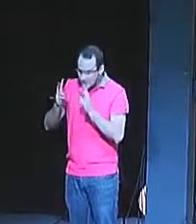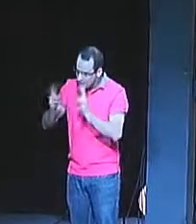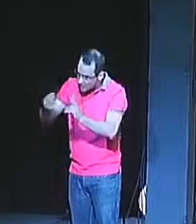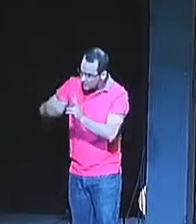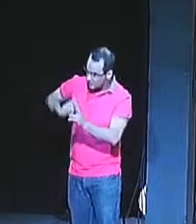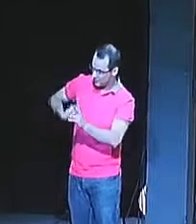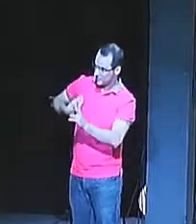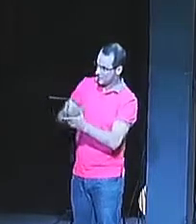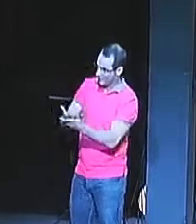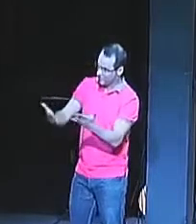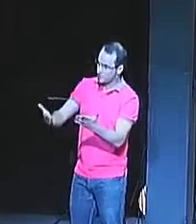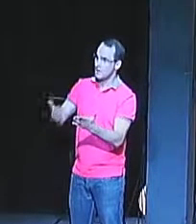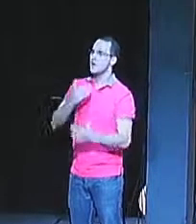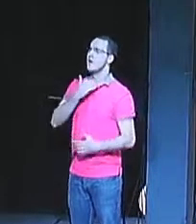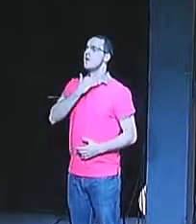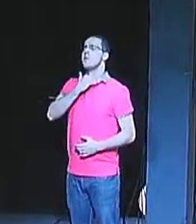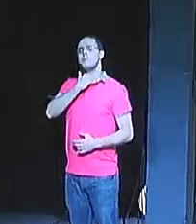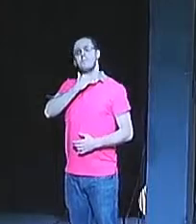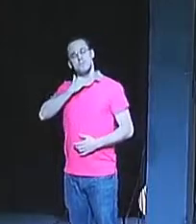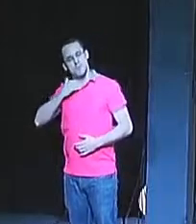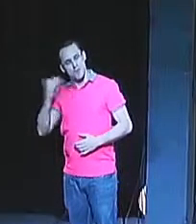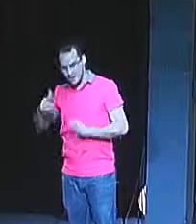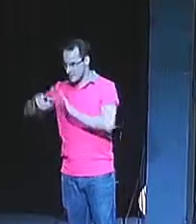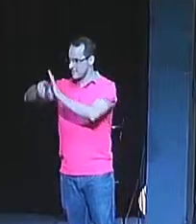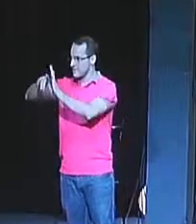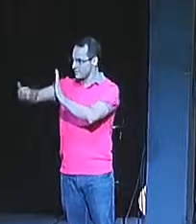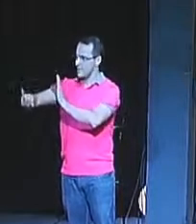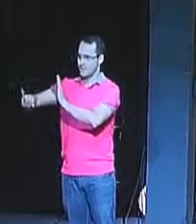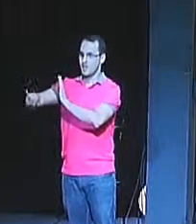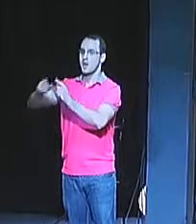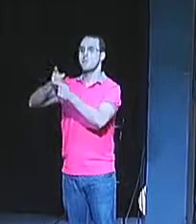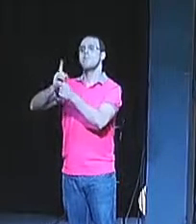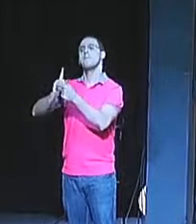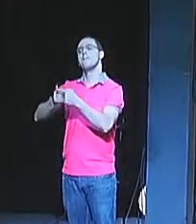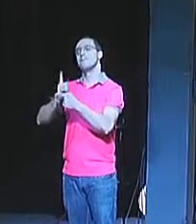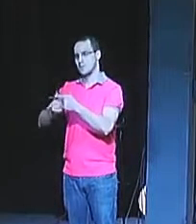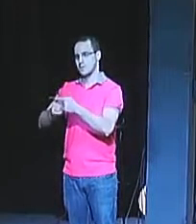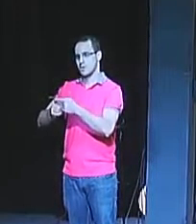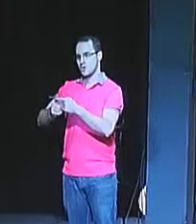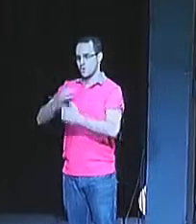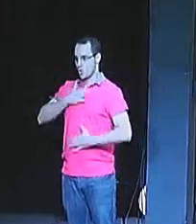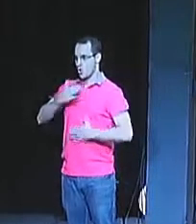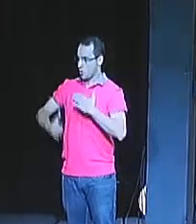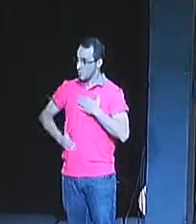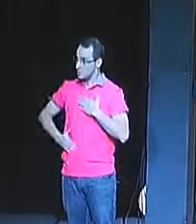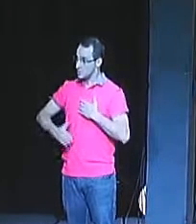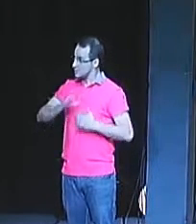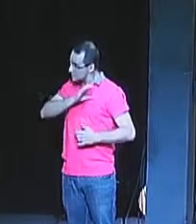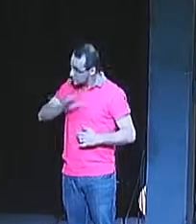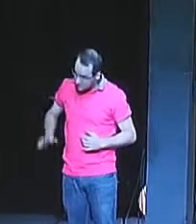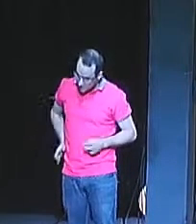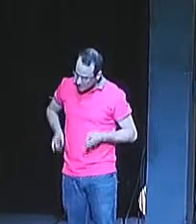morrestes relativamente à lei por meio do corpo de cristo para pertencentes a